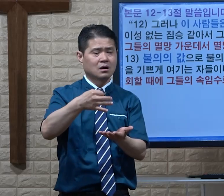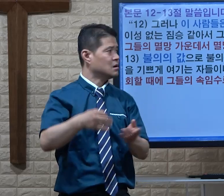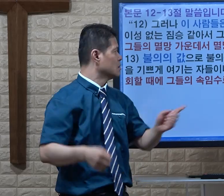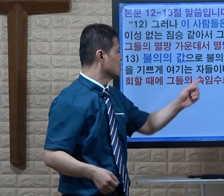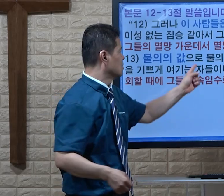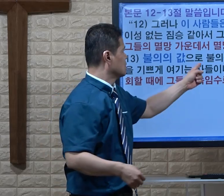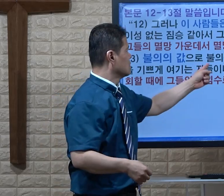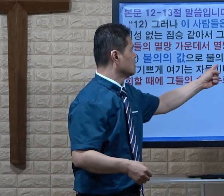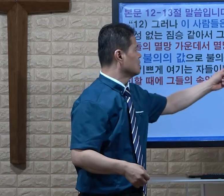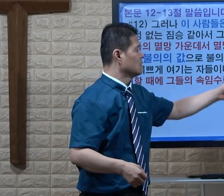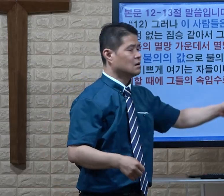자기의 값으로